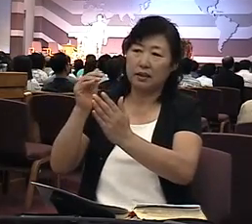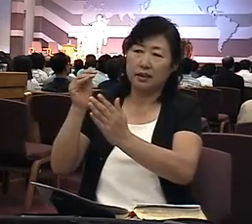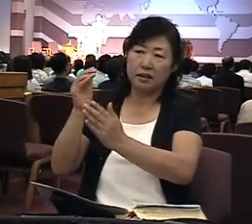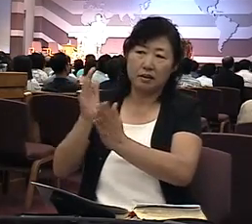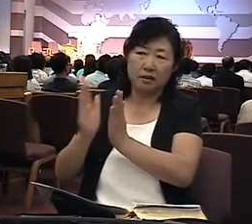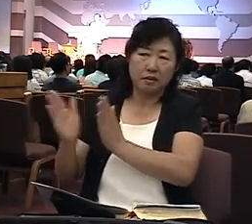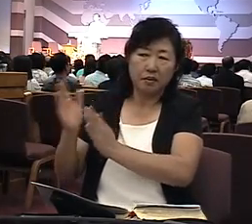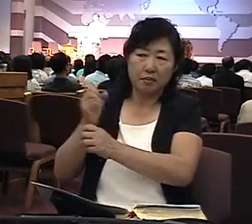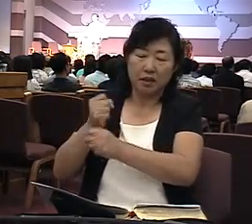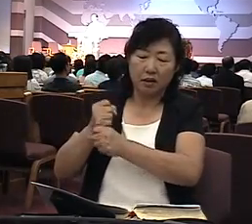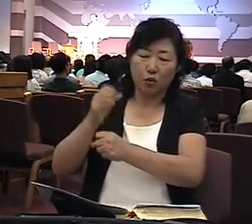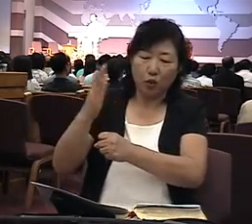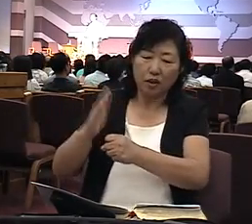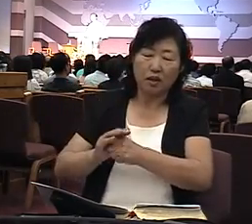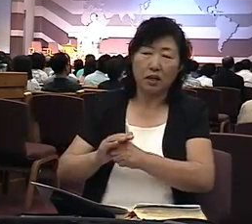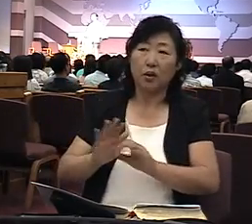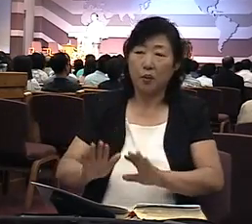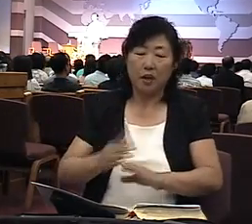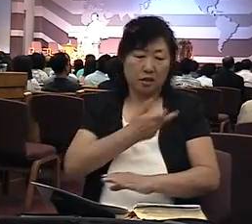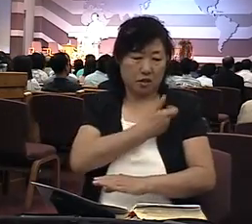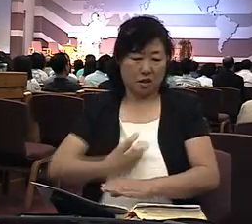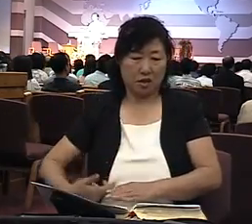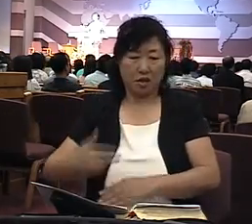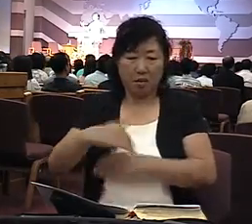금년에 이 제자반을 등록했는데 사실 너무나 많이